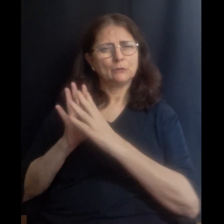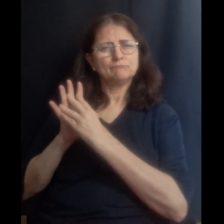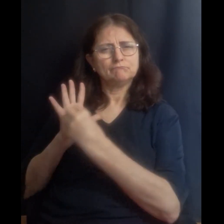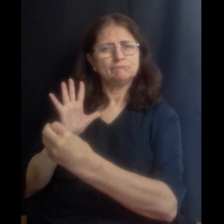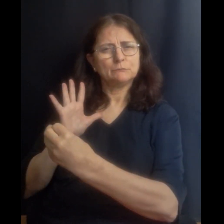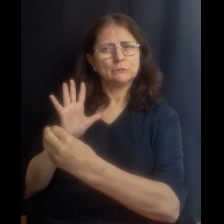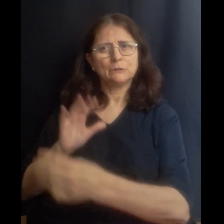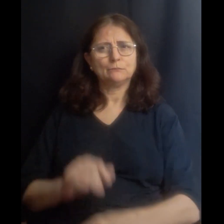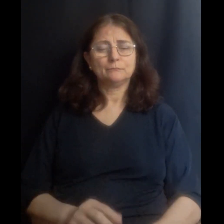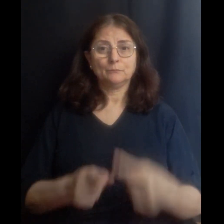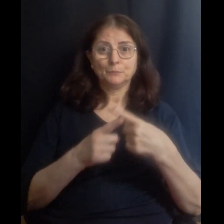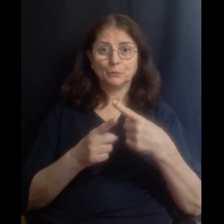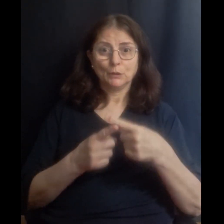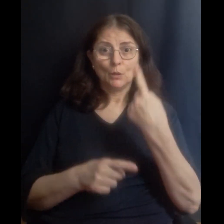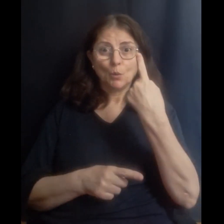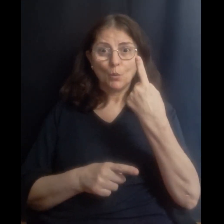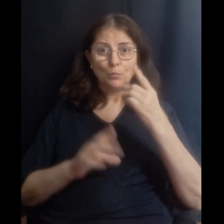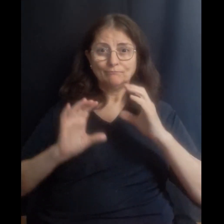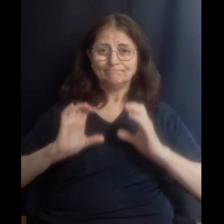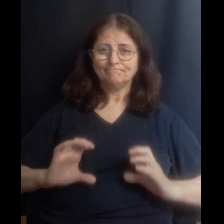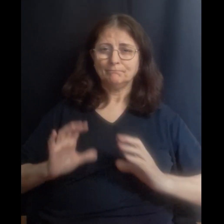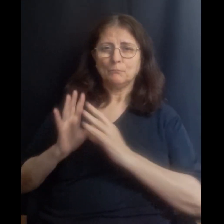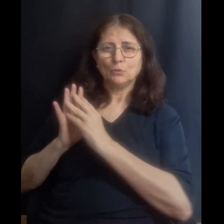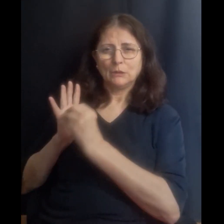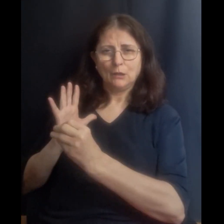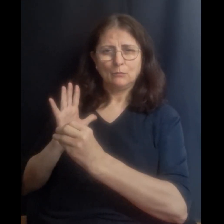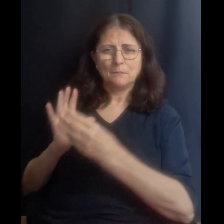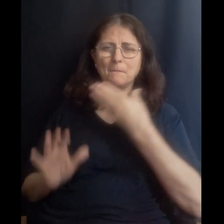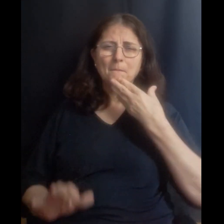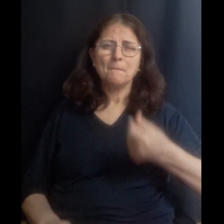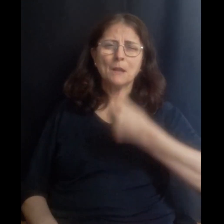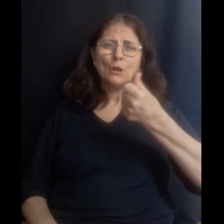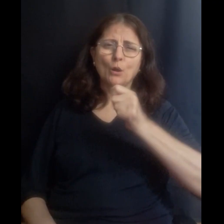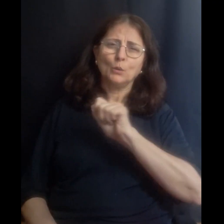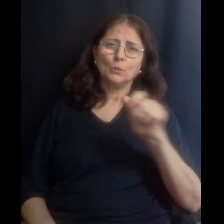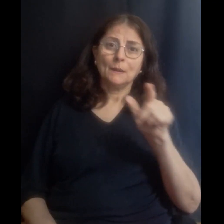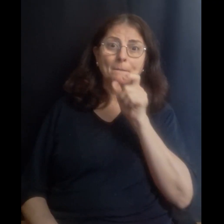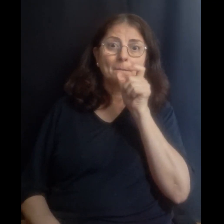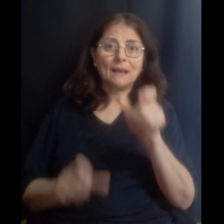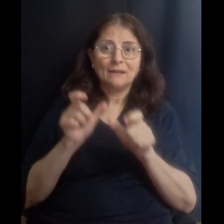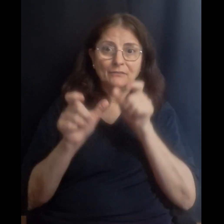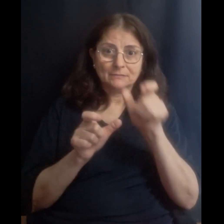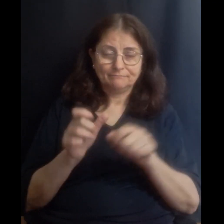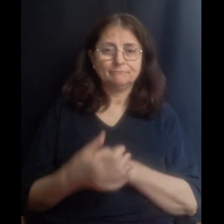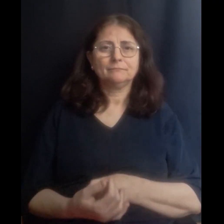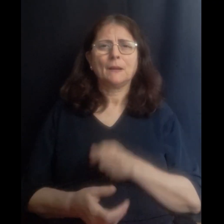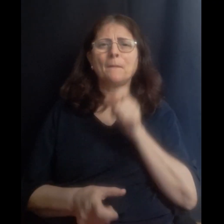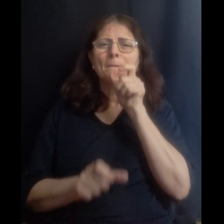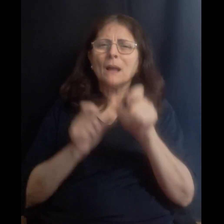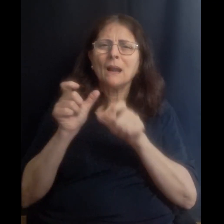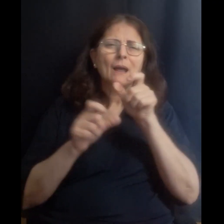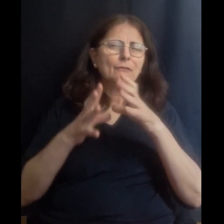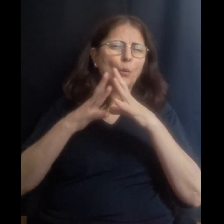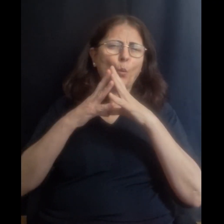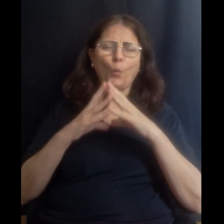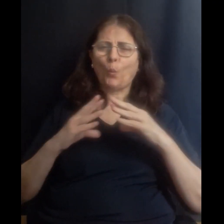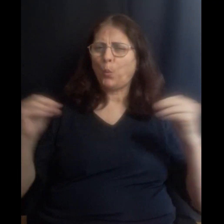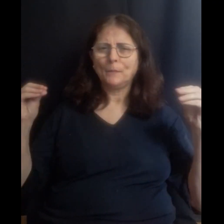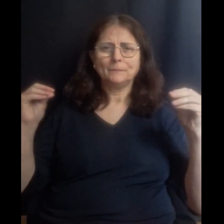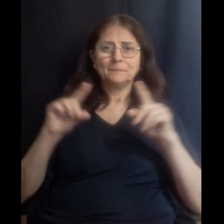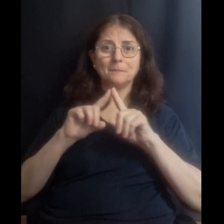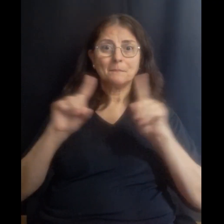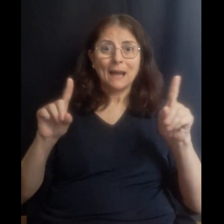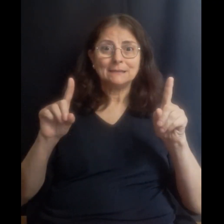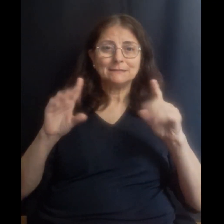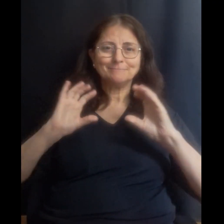seus exemplos, porque um exemplo vale mais do que 1000 palavras. As palavras passam,